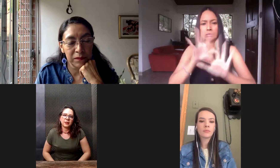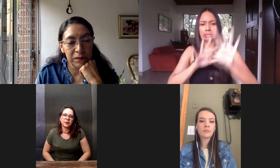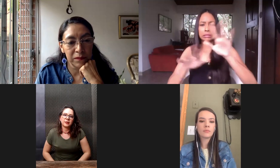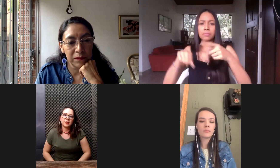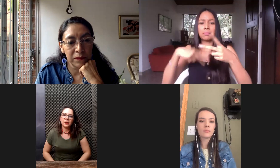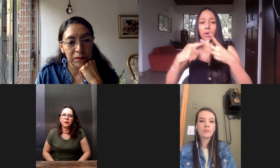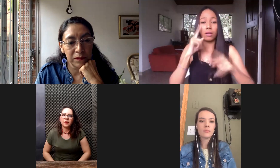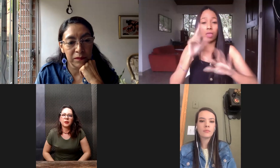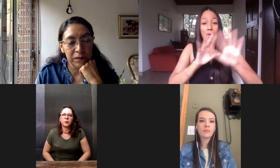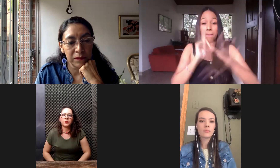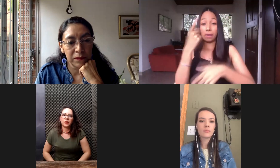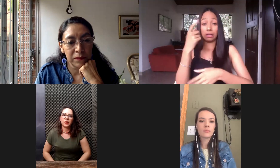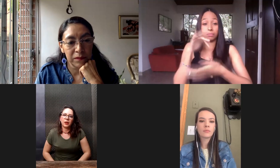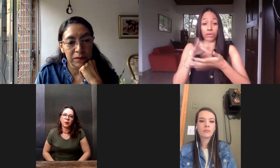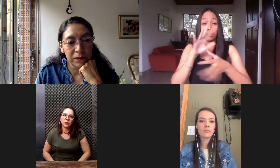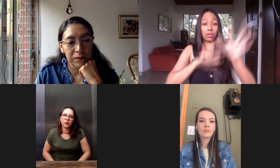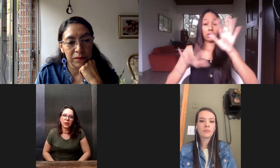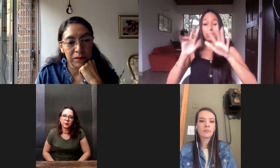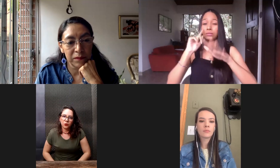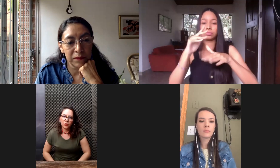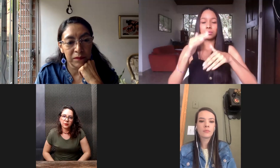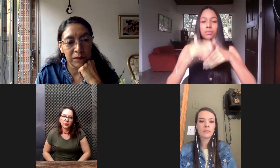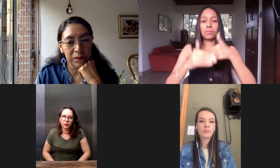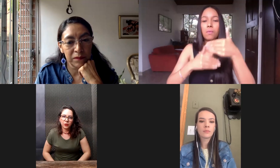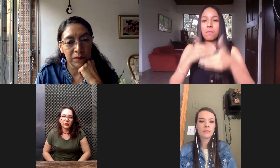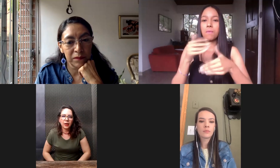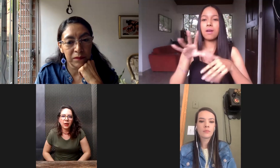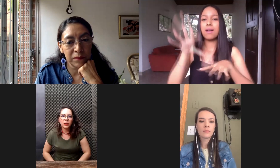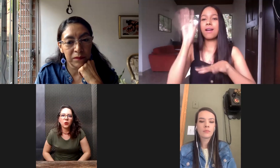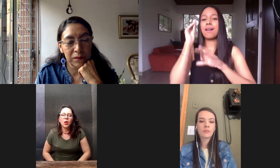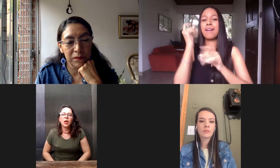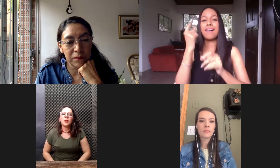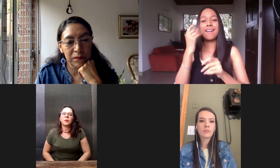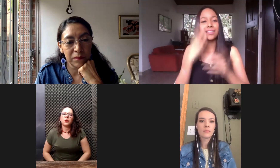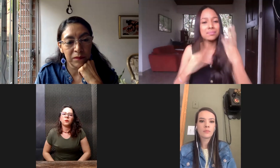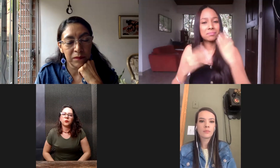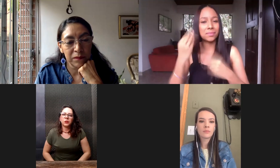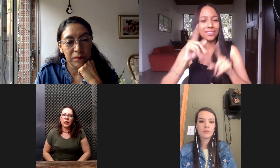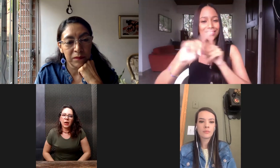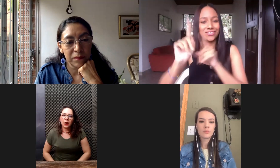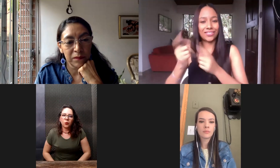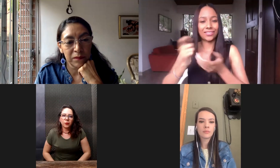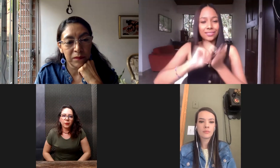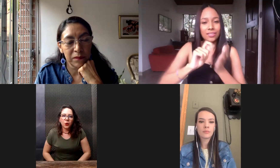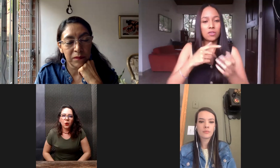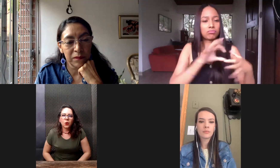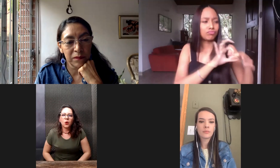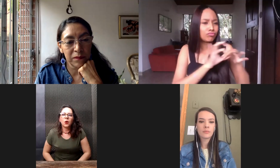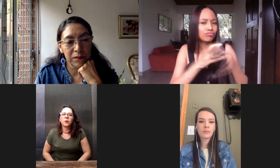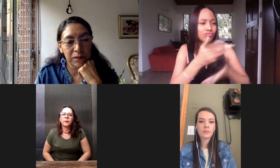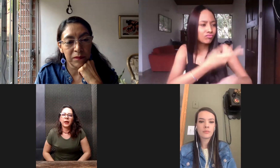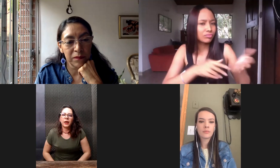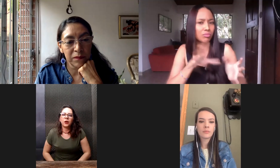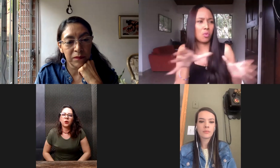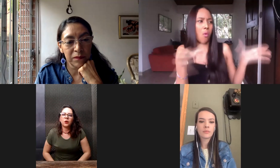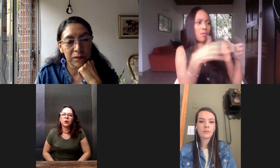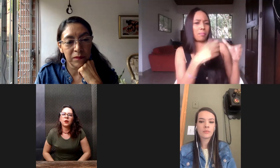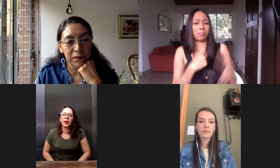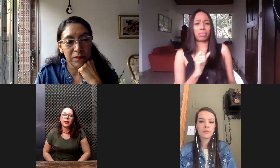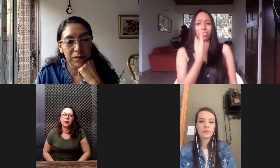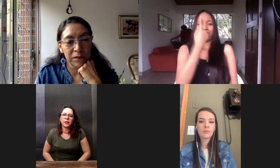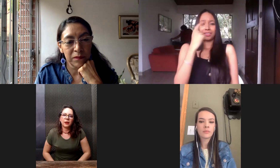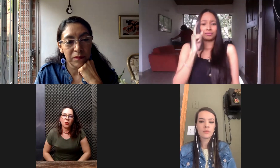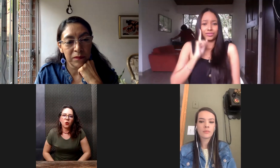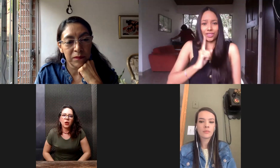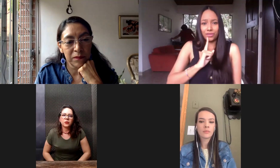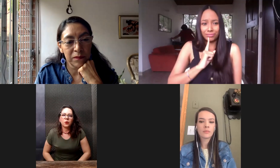experiencias distintas, porque digamos que el español es prioritario, me confundía un poco, pero